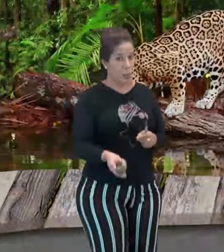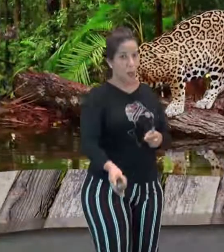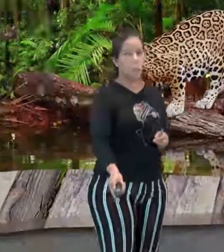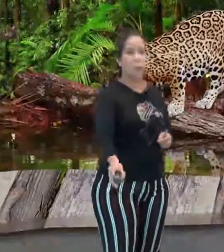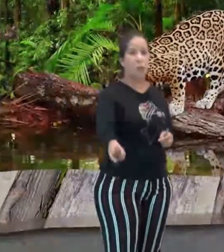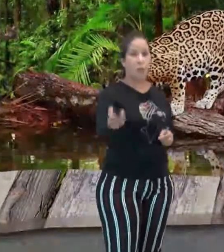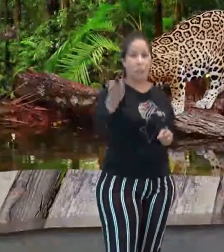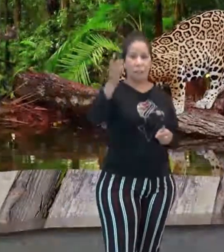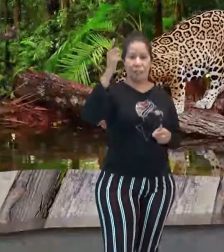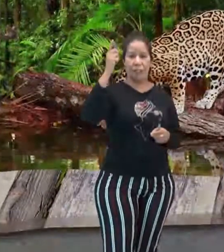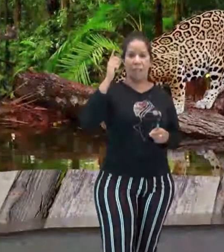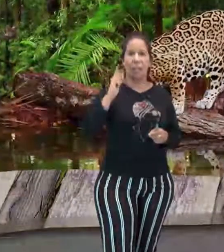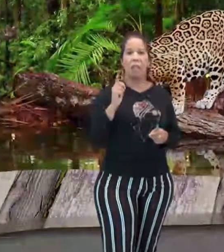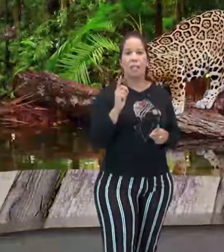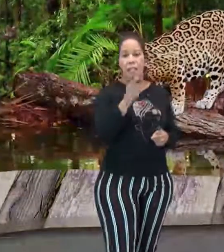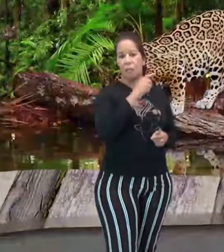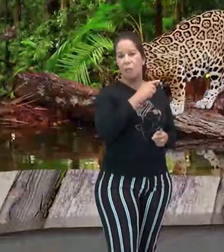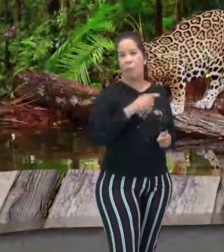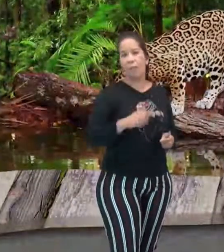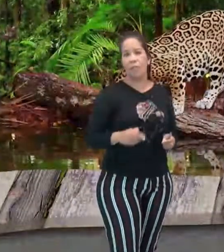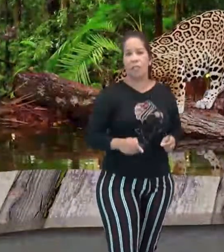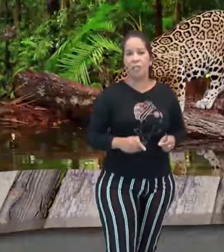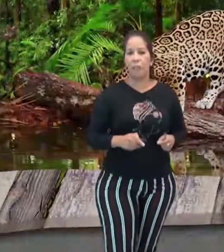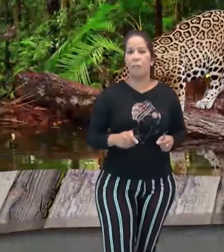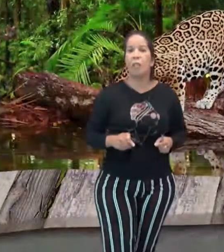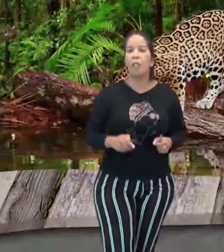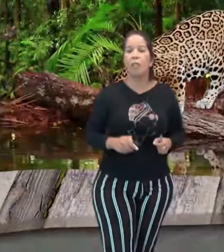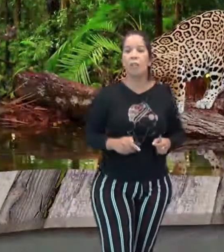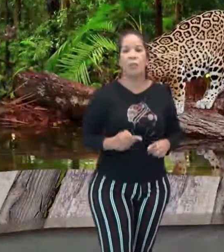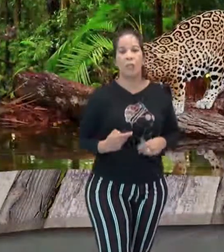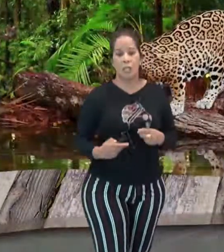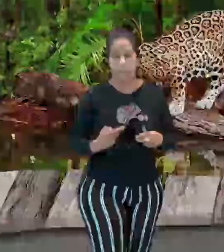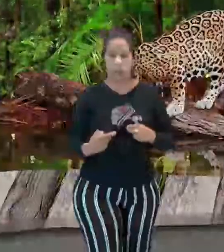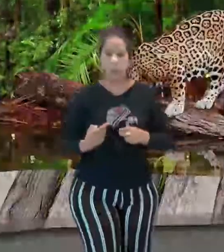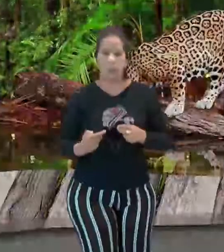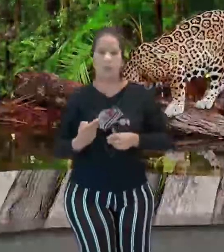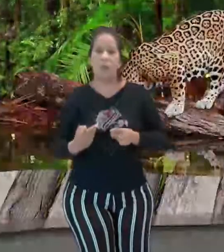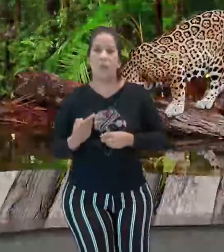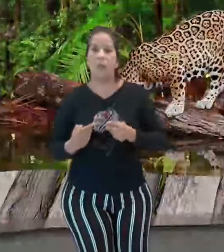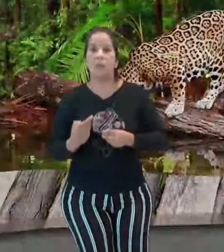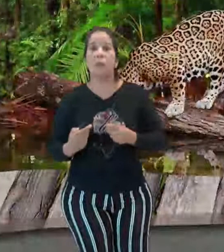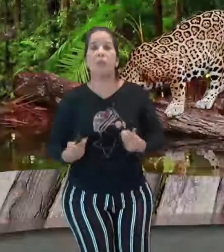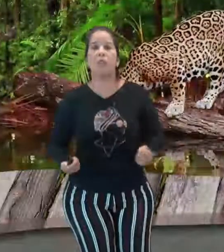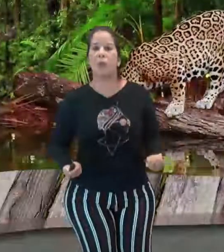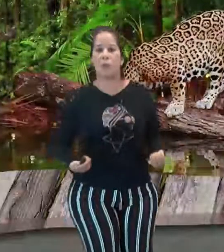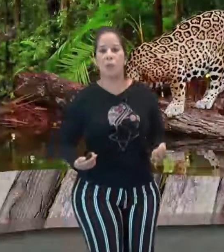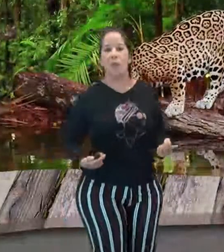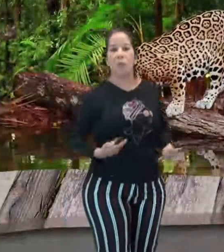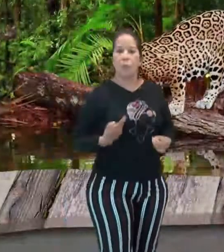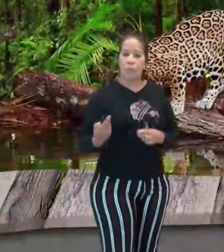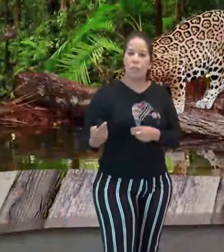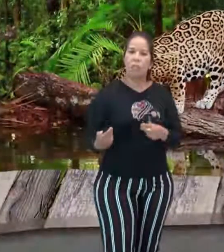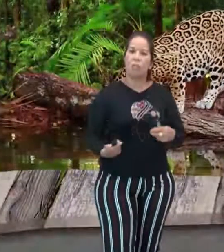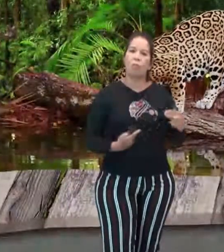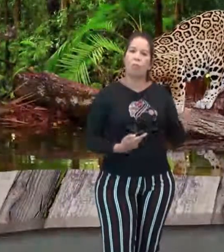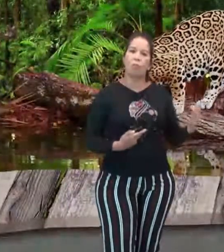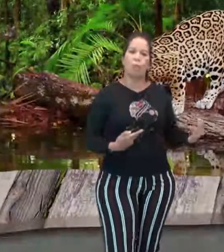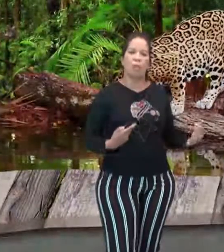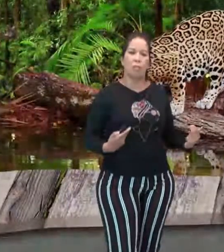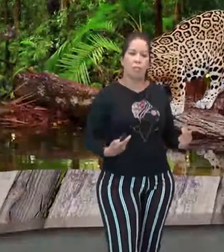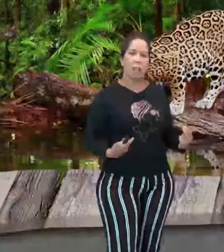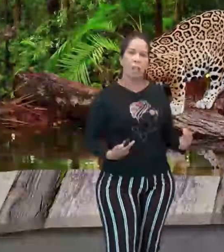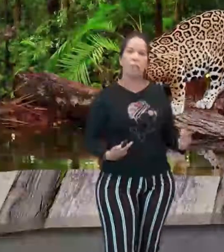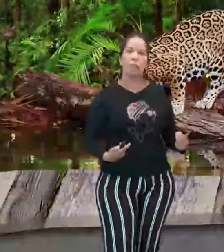tem um percurso a fazer dentro do aparelho genital feminino. Então, esses espermatozoides precisam estar muito bem nutridos. Por isso, nós temos esse